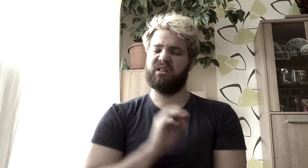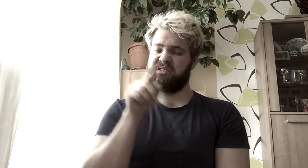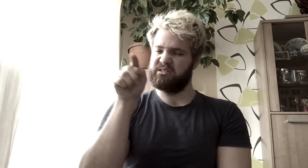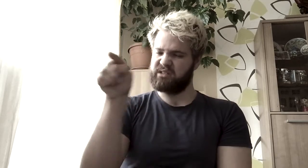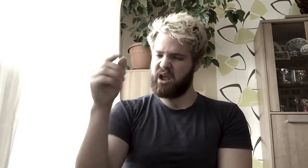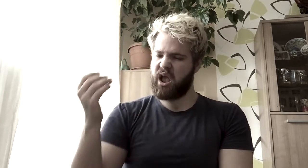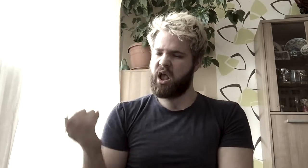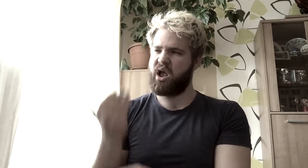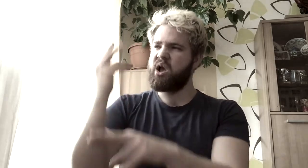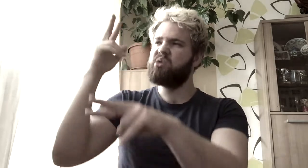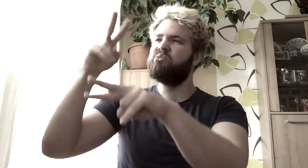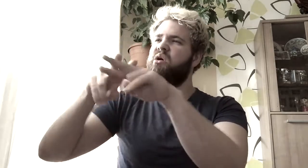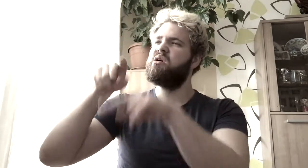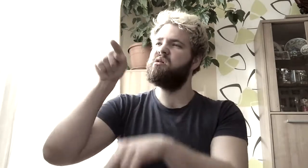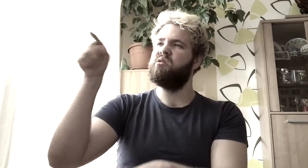Ben bu yerde